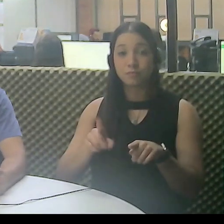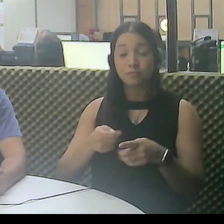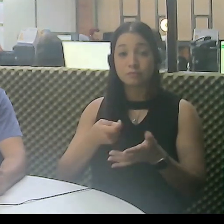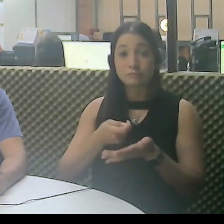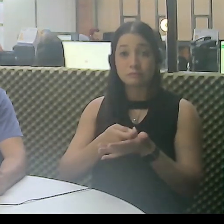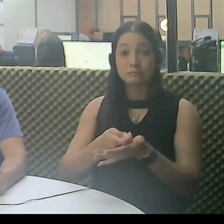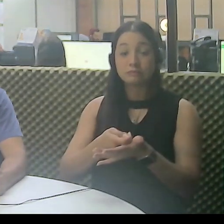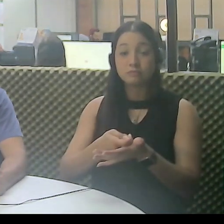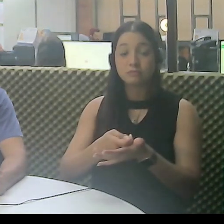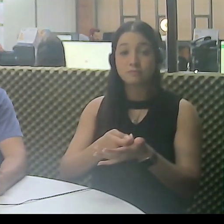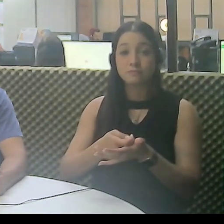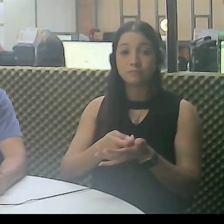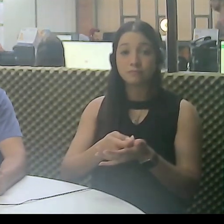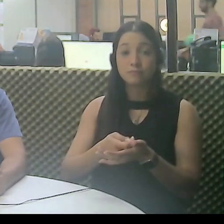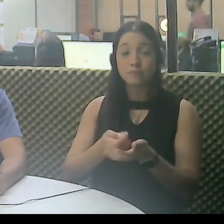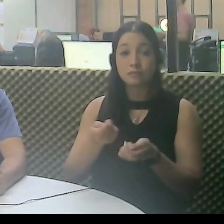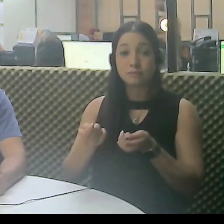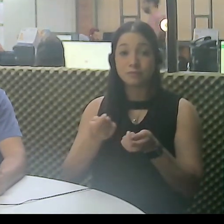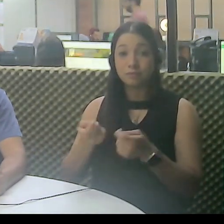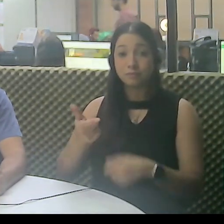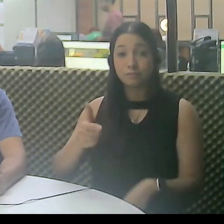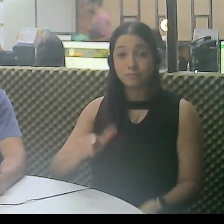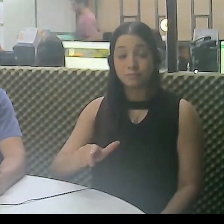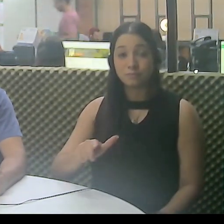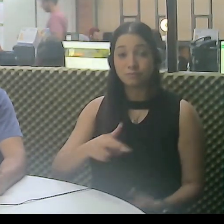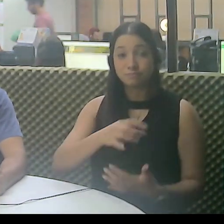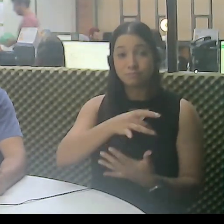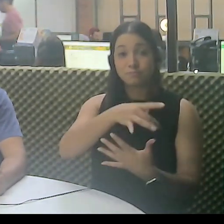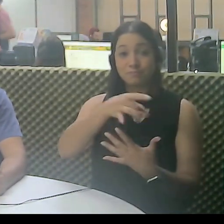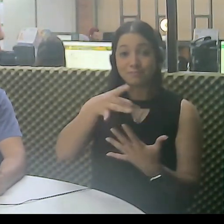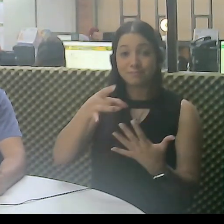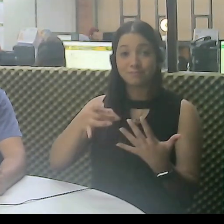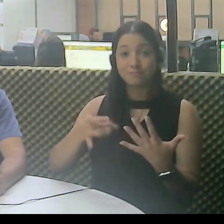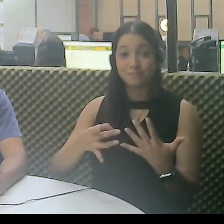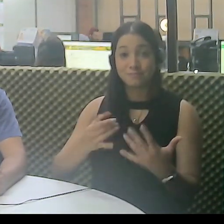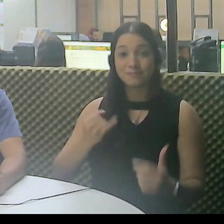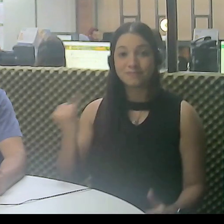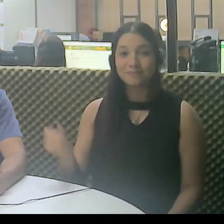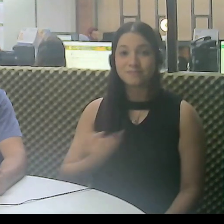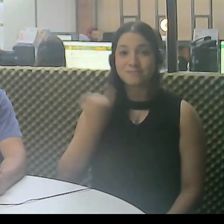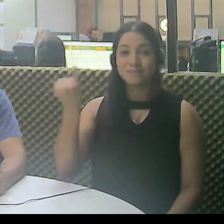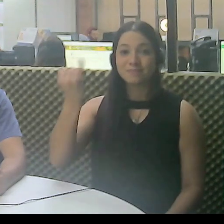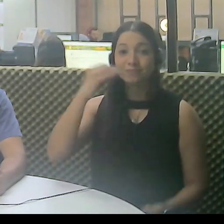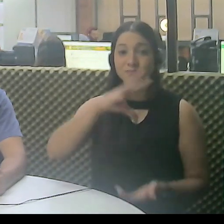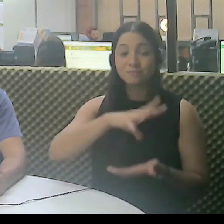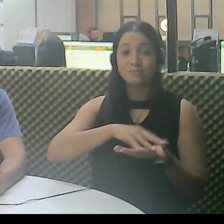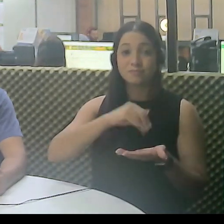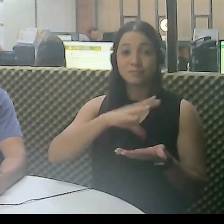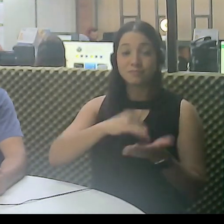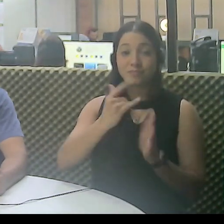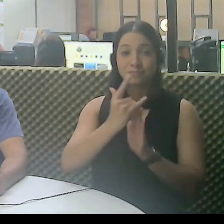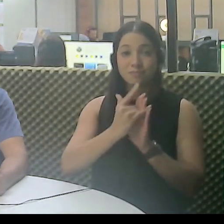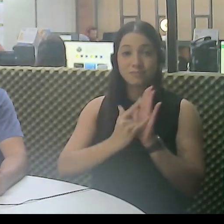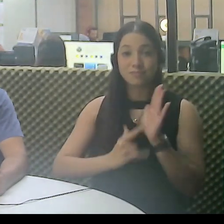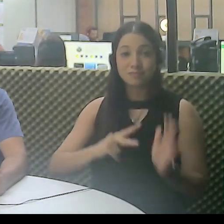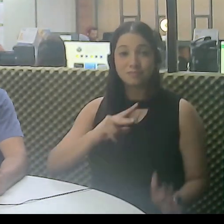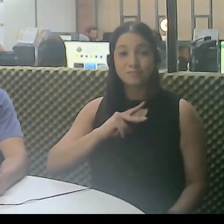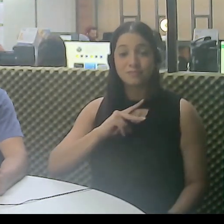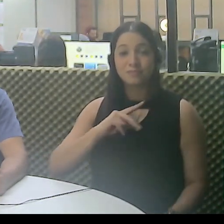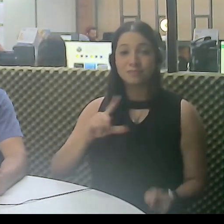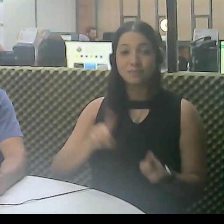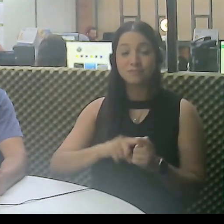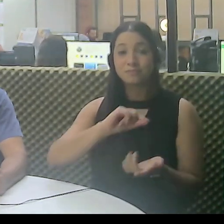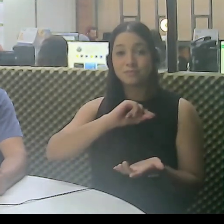cobranças indevidas, renegociação de dívidas, entre outros. É importante levar cópia dos documentos pessoais e